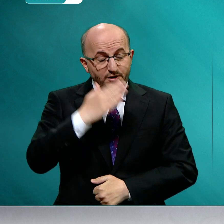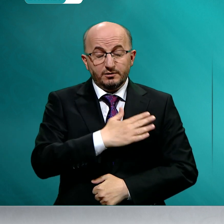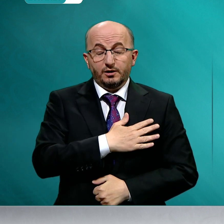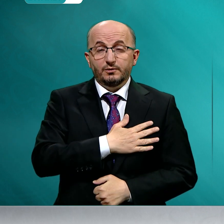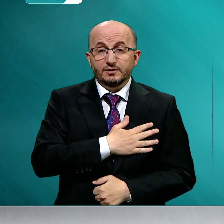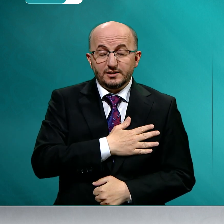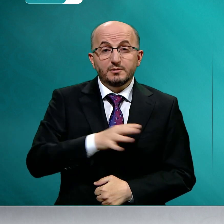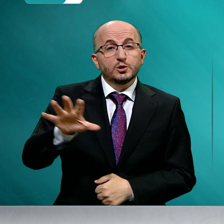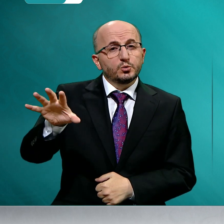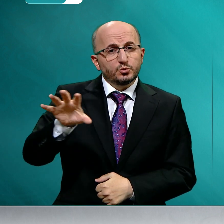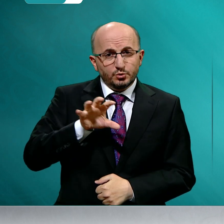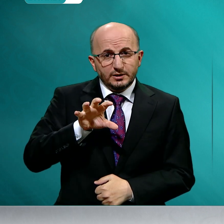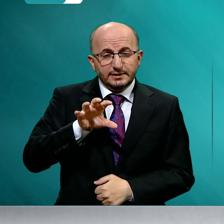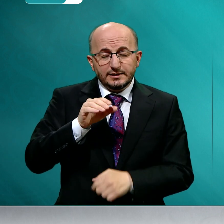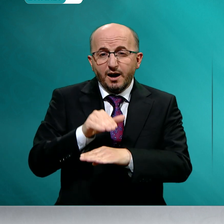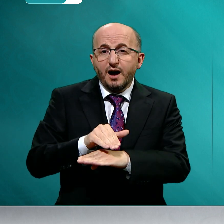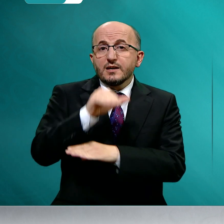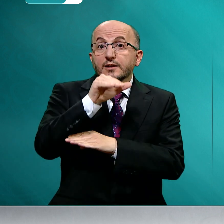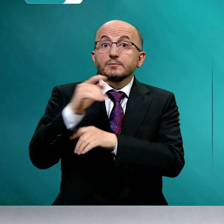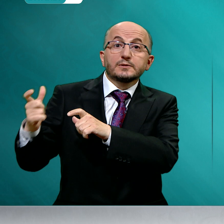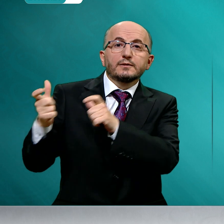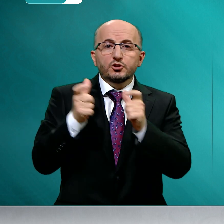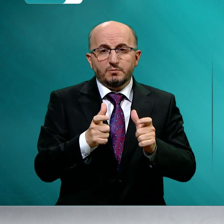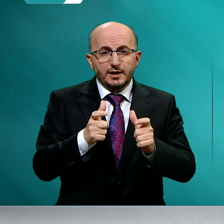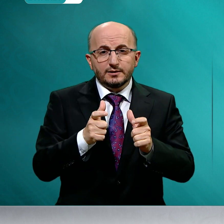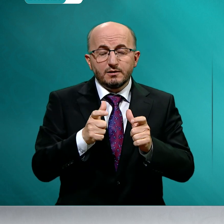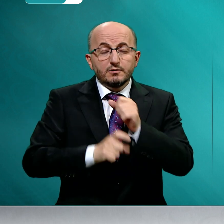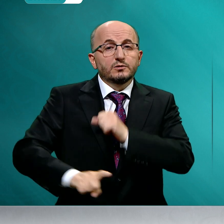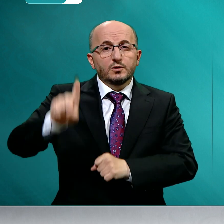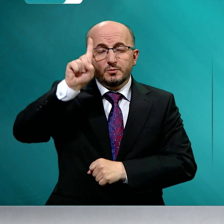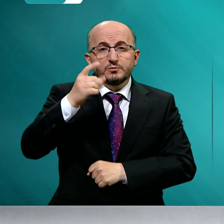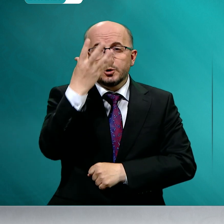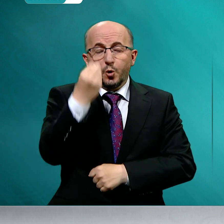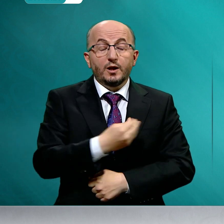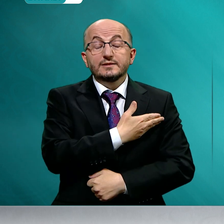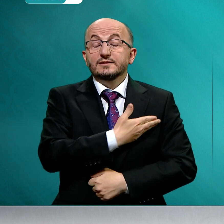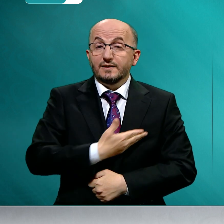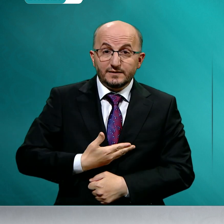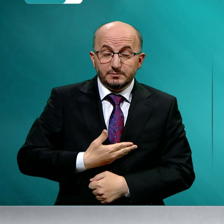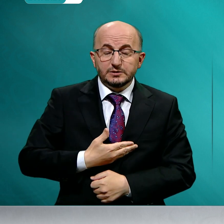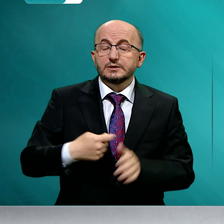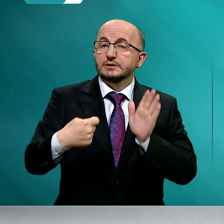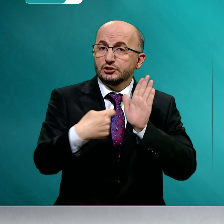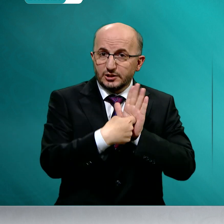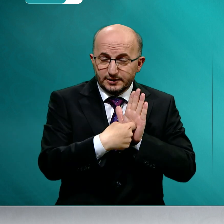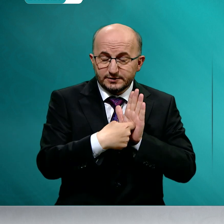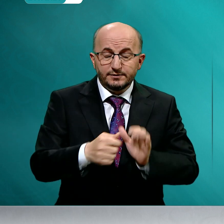ve sellemin sünnetini hayatımıza taşımak, Rabbimize olan sevgimizin nişanesidir.